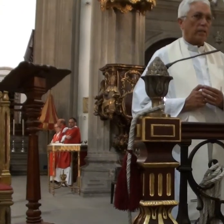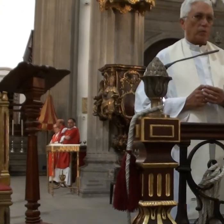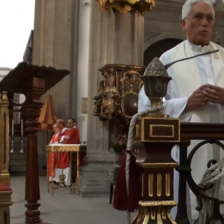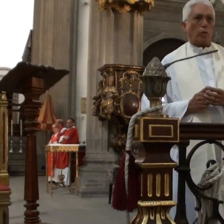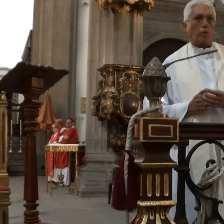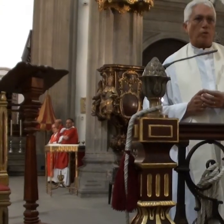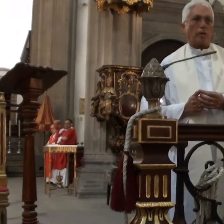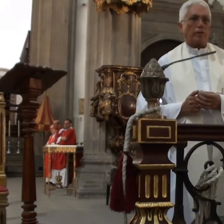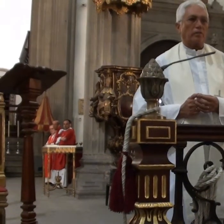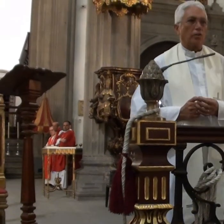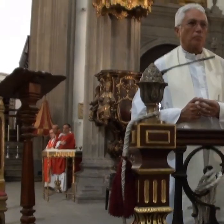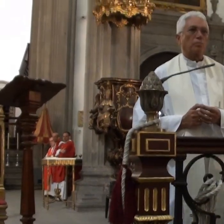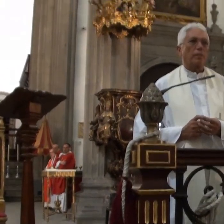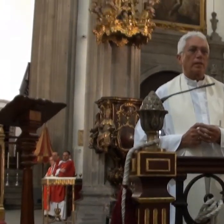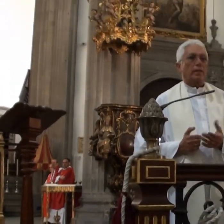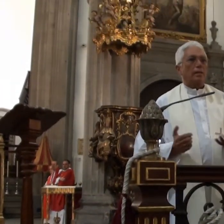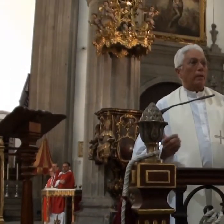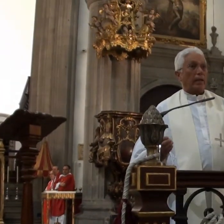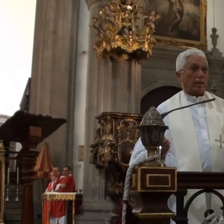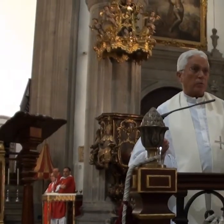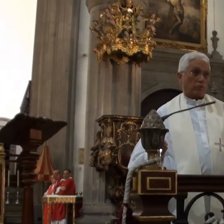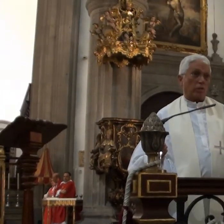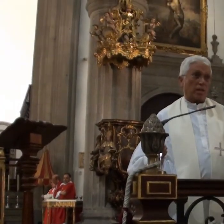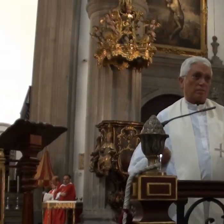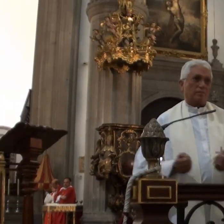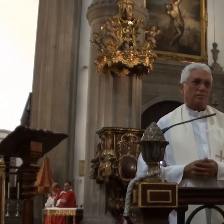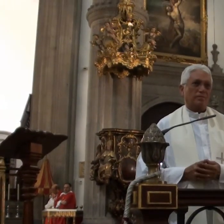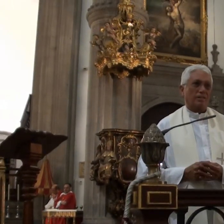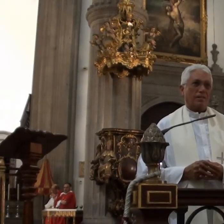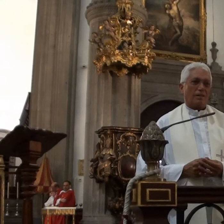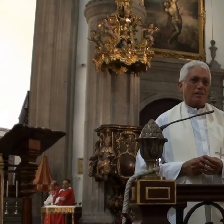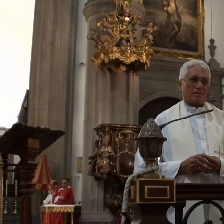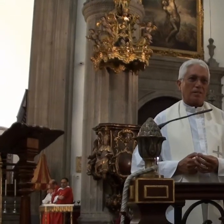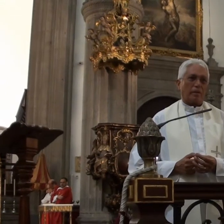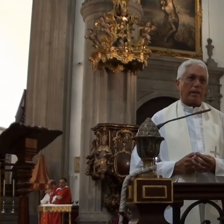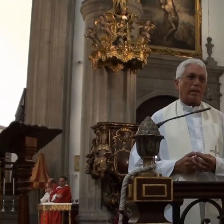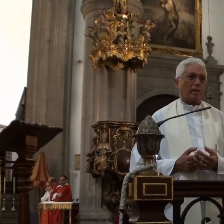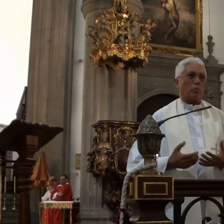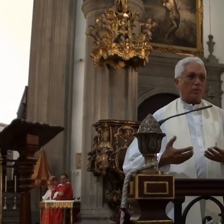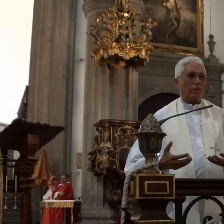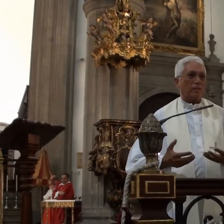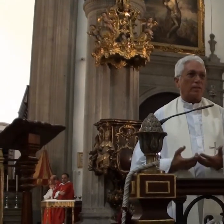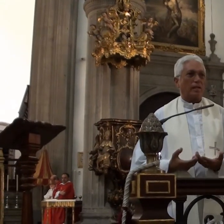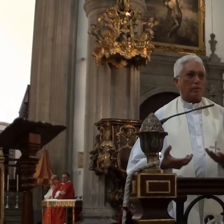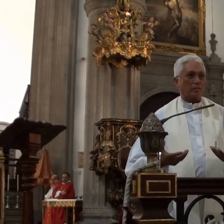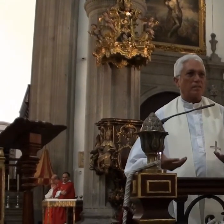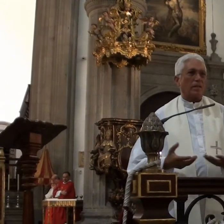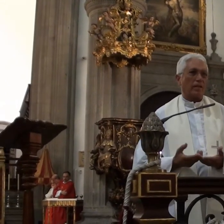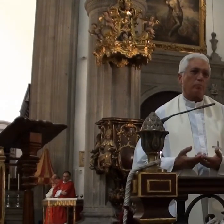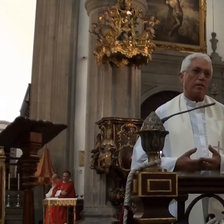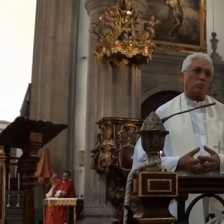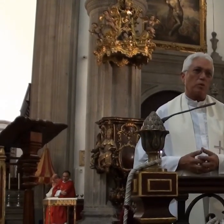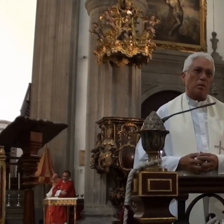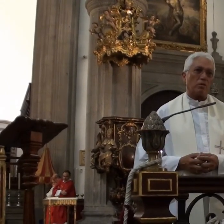y antes de que nuestro hijo nos dé la bendición mañana es nuestro día sí mañana queremos vivir esa